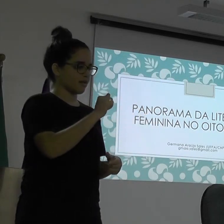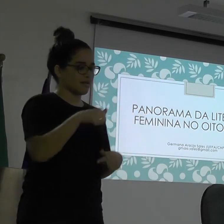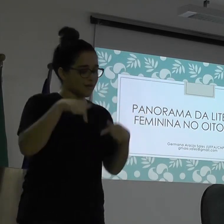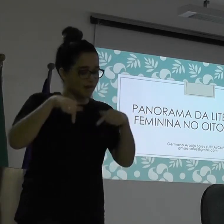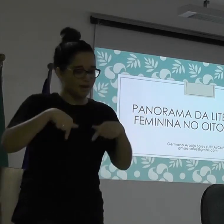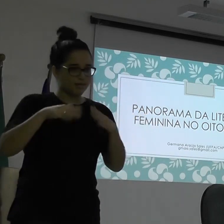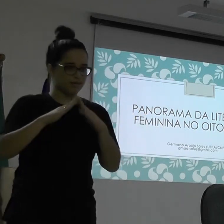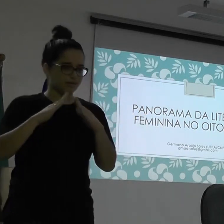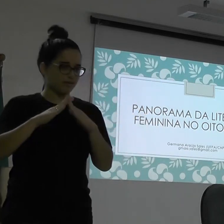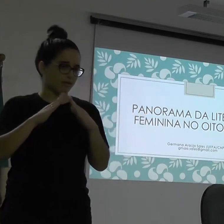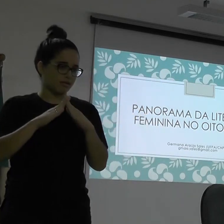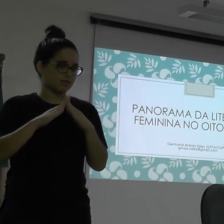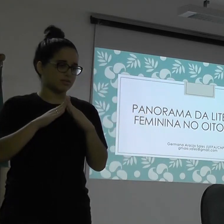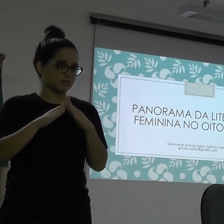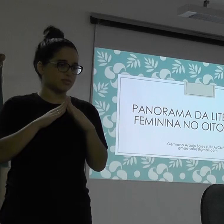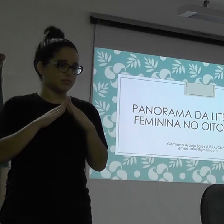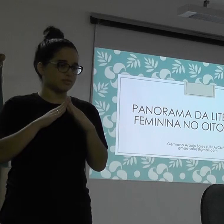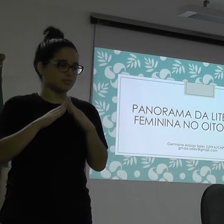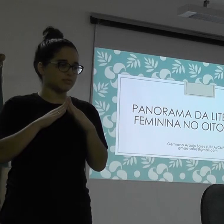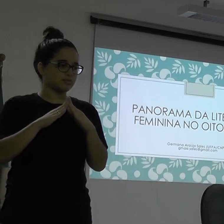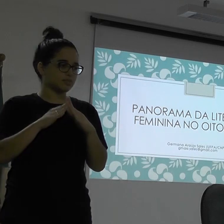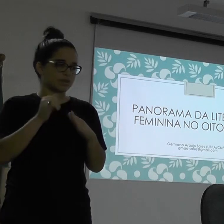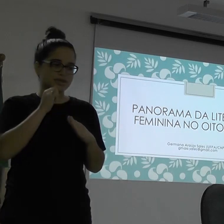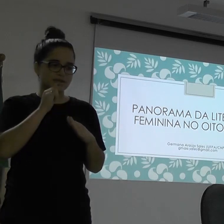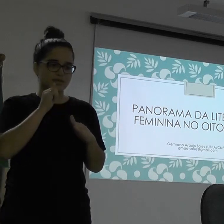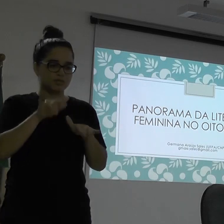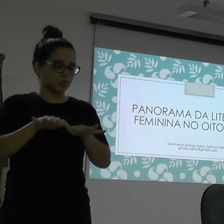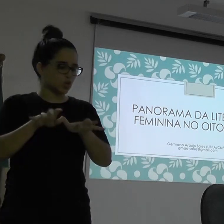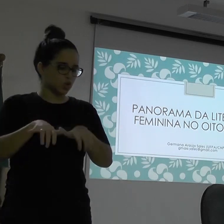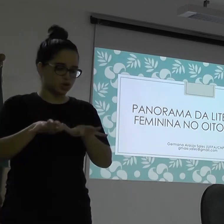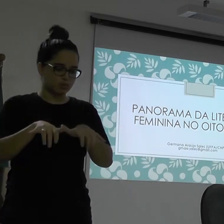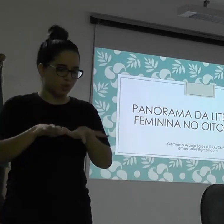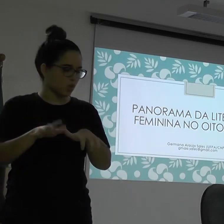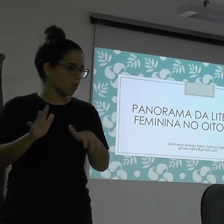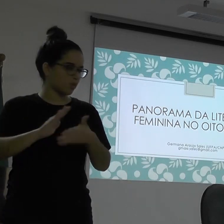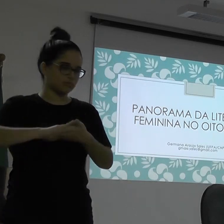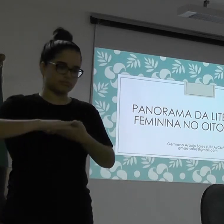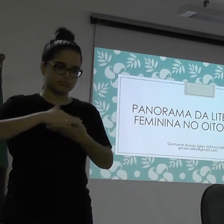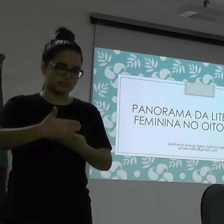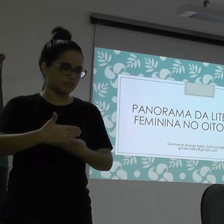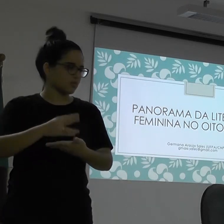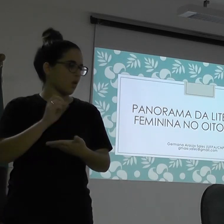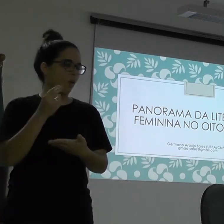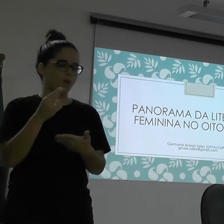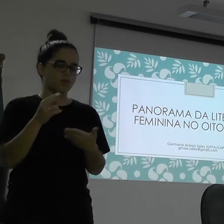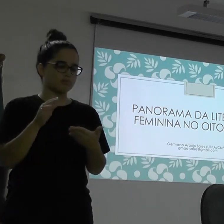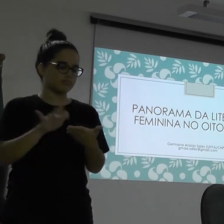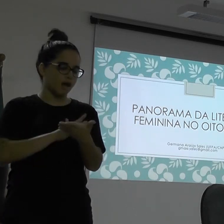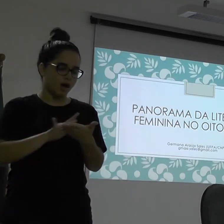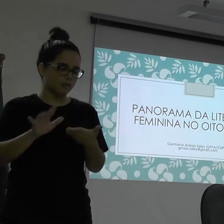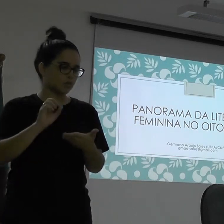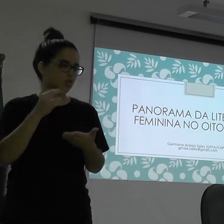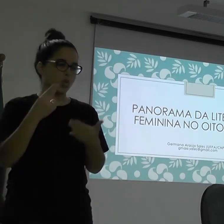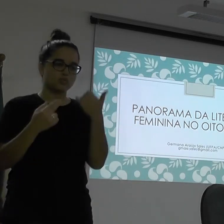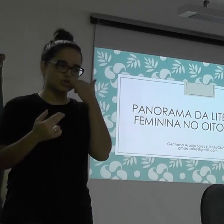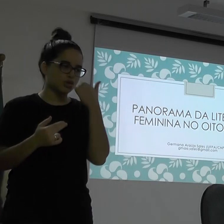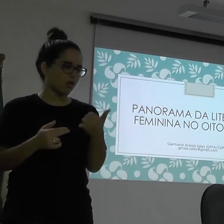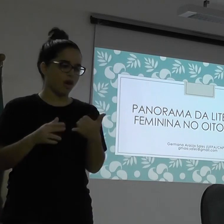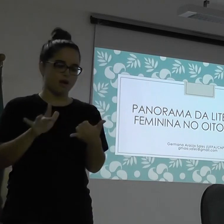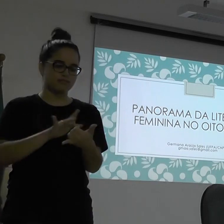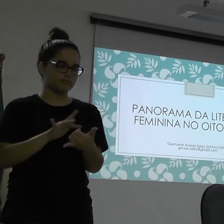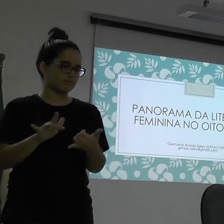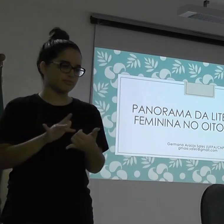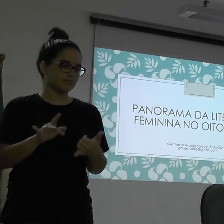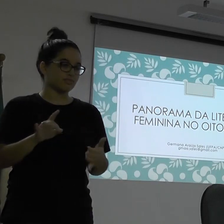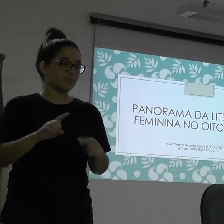é ótimo. No seu notebook, no seu tablet, até no seu celular, hoje em dia. Mas não